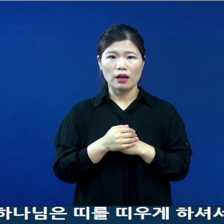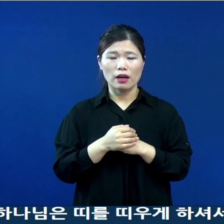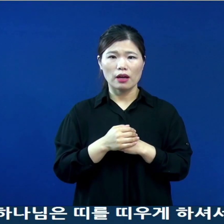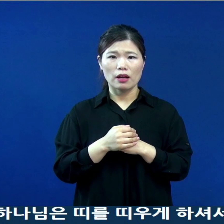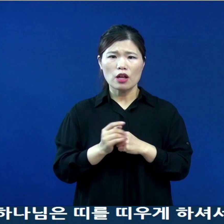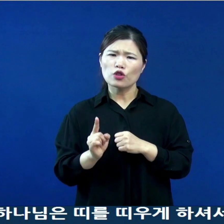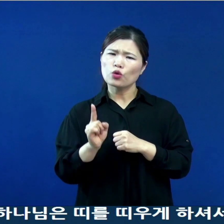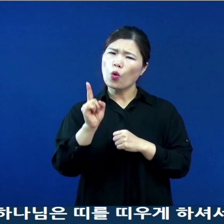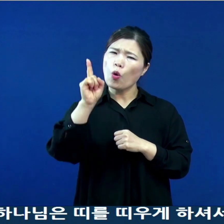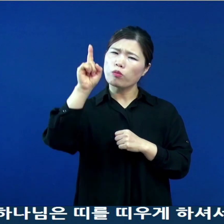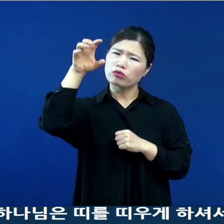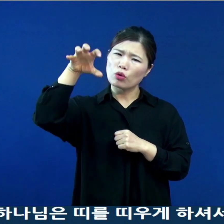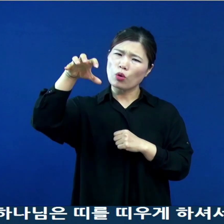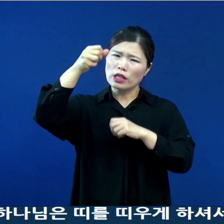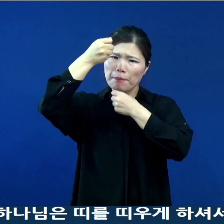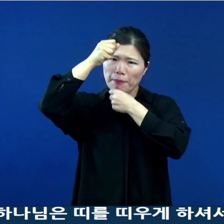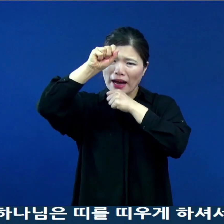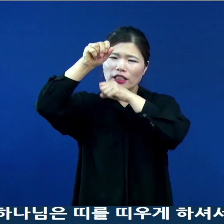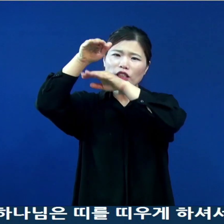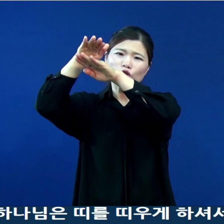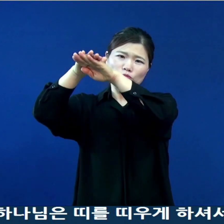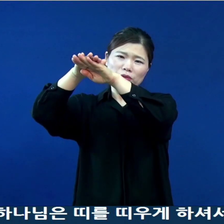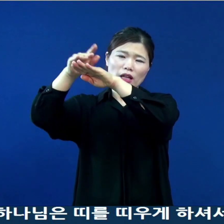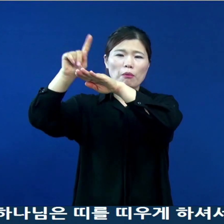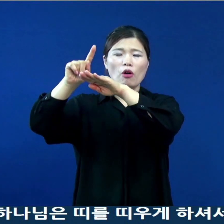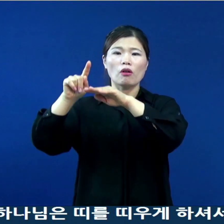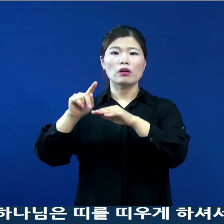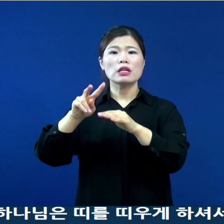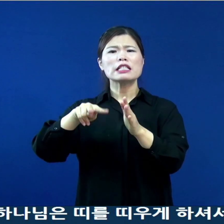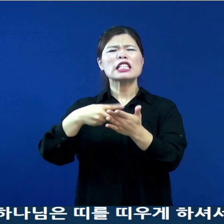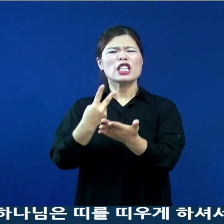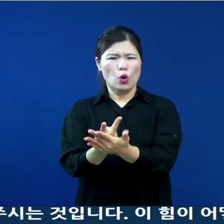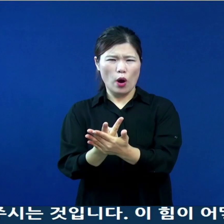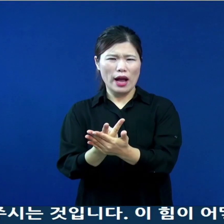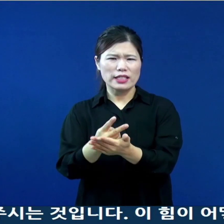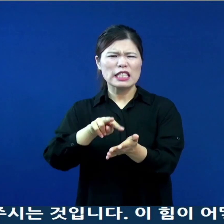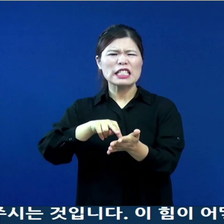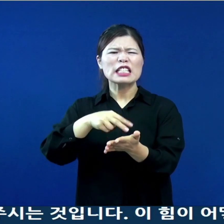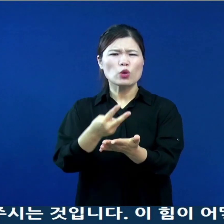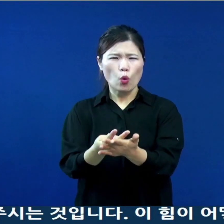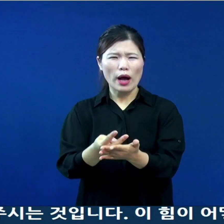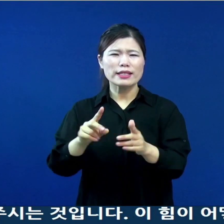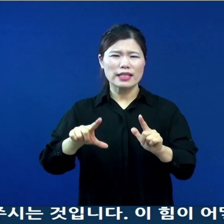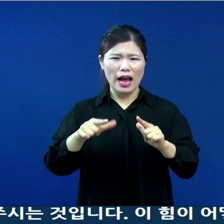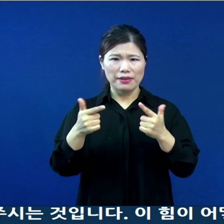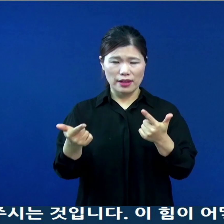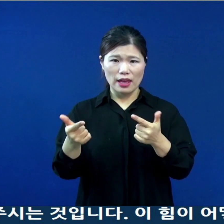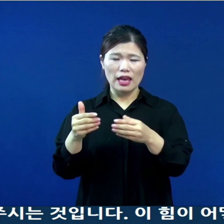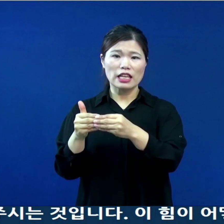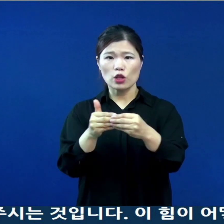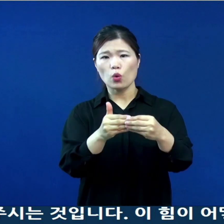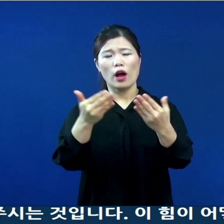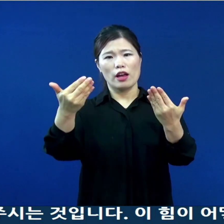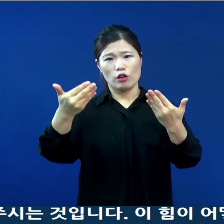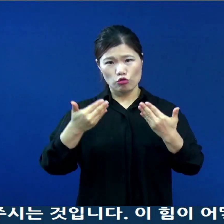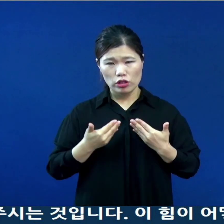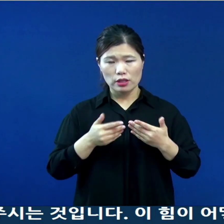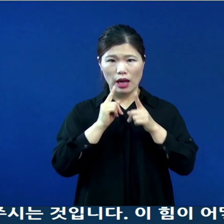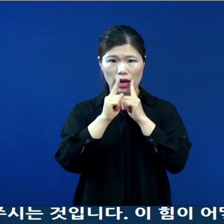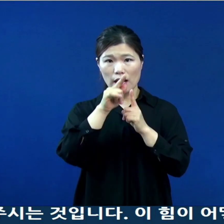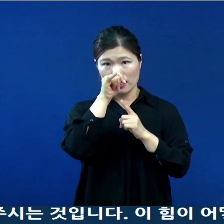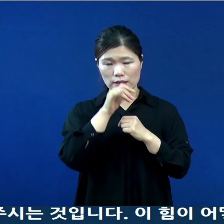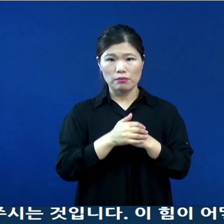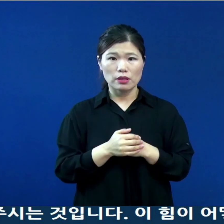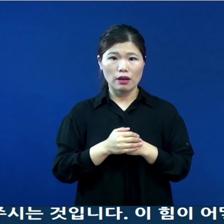하시고 그 길이 실족하지 않도록 인도해 주시며, 이렇게 표현을 하는 것이죠. 여러분,